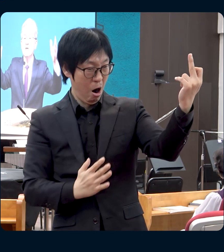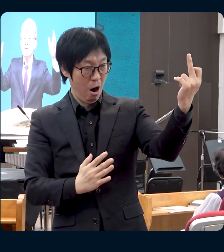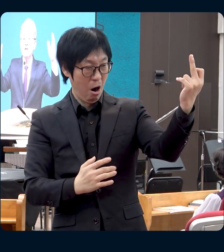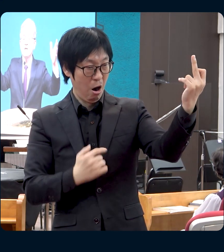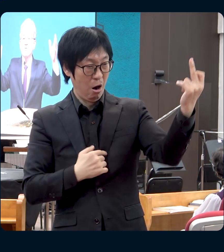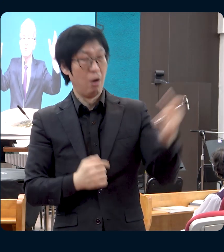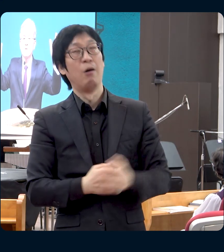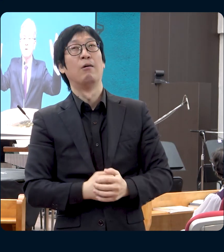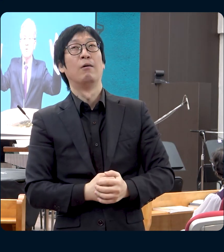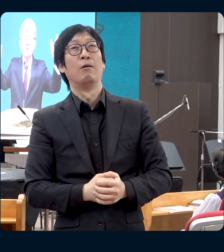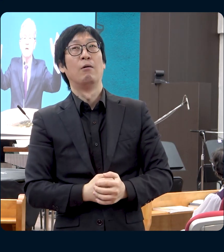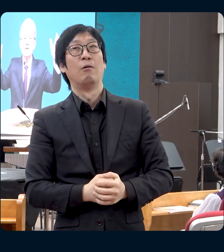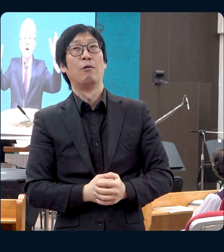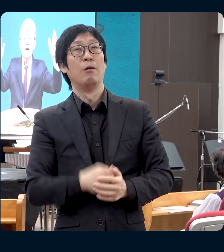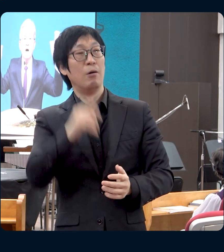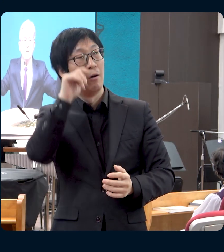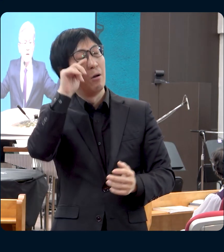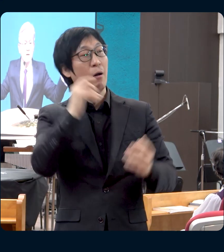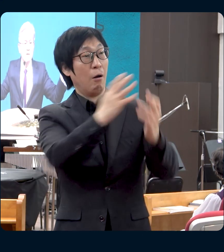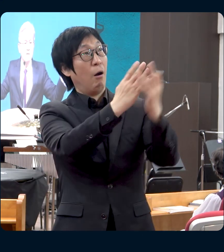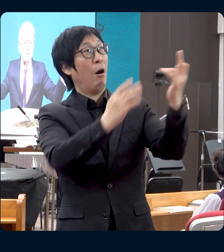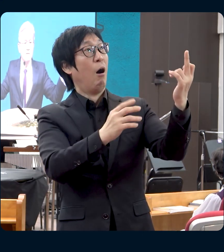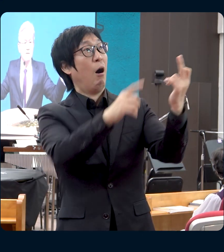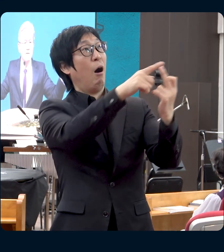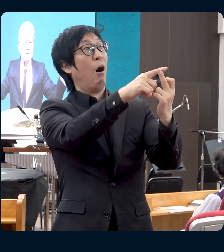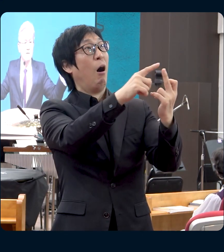그야말로 시내산 꼭대기가 깜깜해.